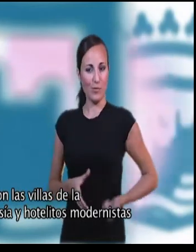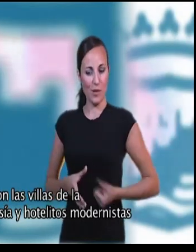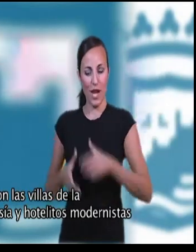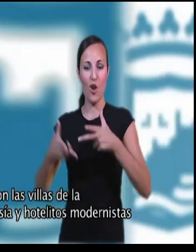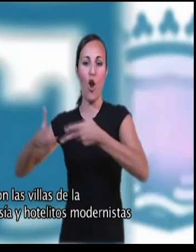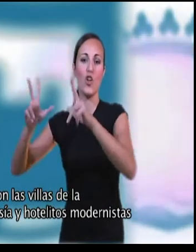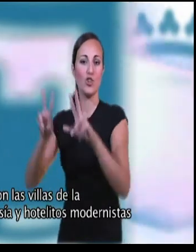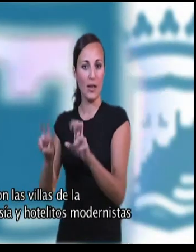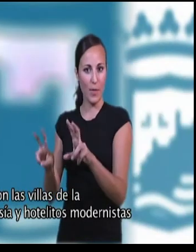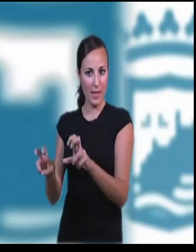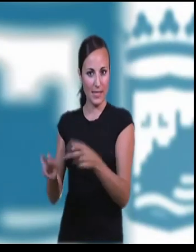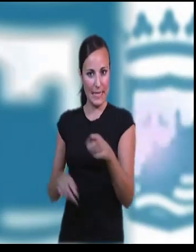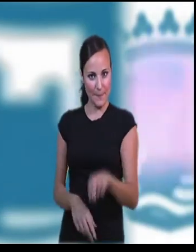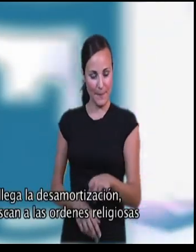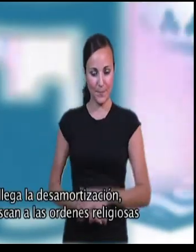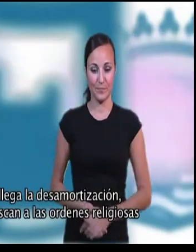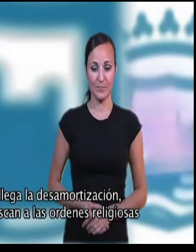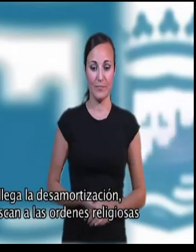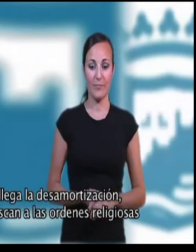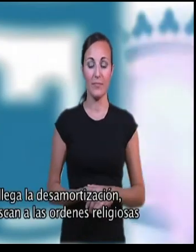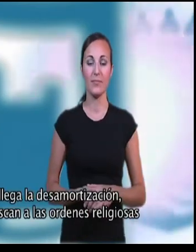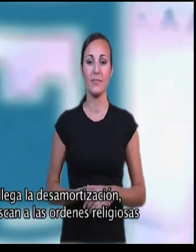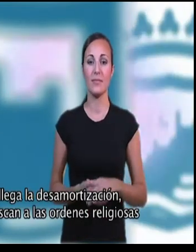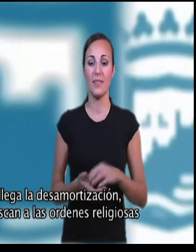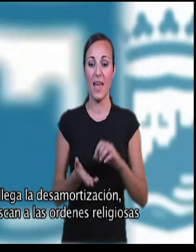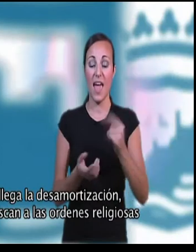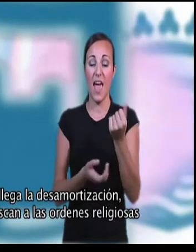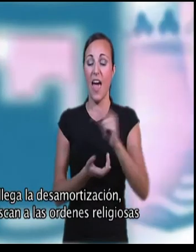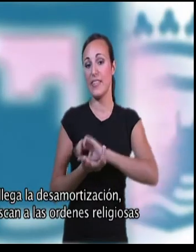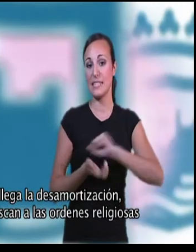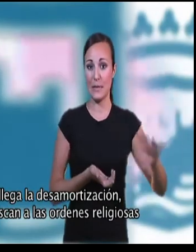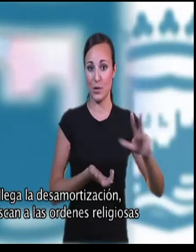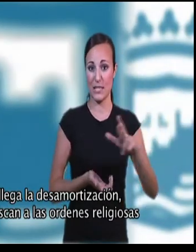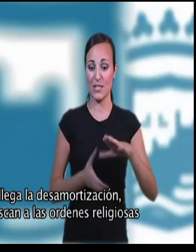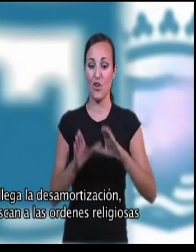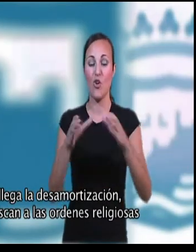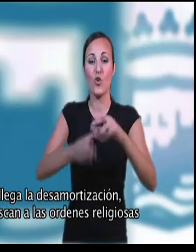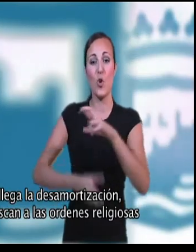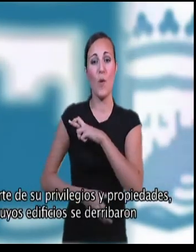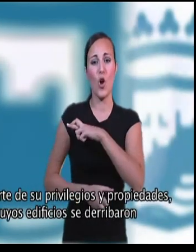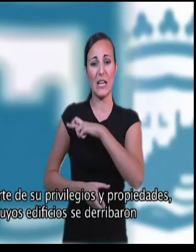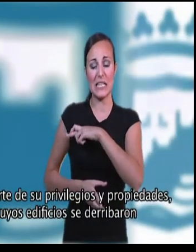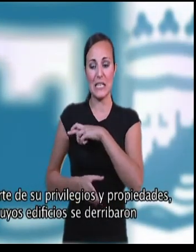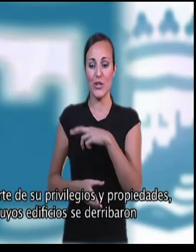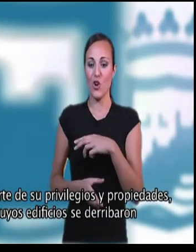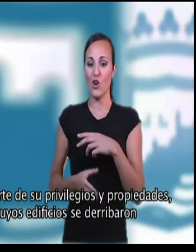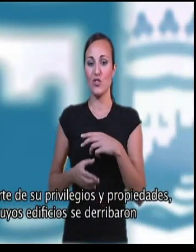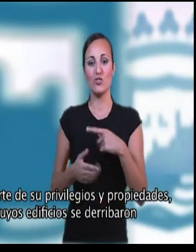hotelitos modernistas. También llega la desamortización, y a las órdenes religiosas se le confiscan parte de sus